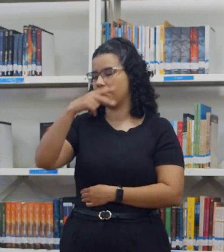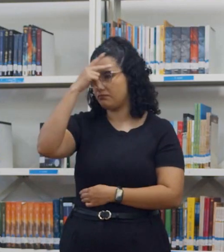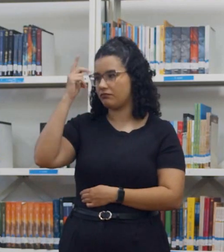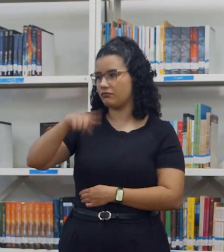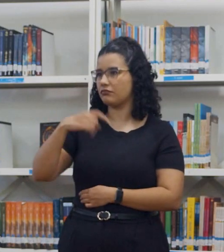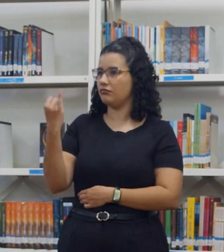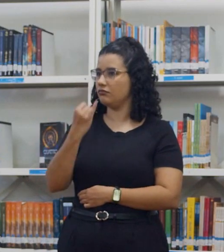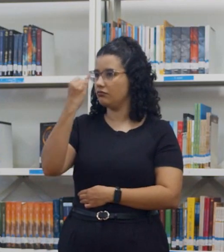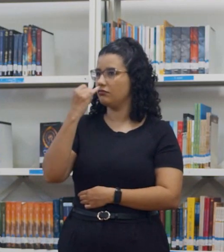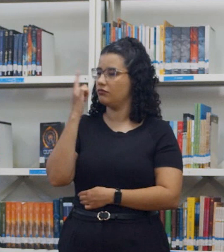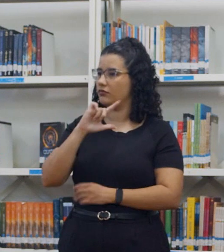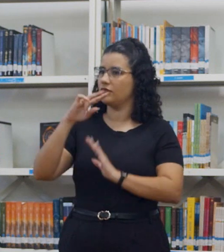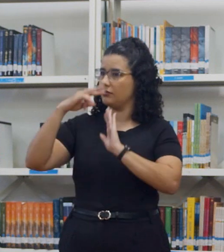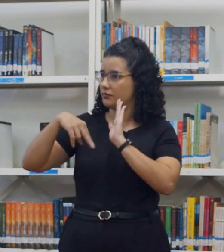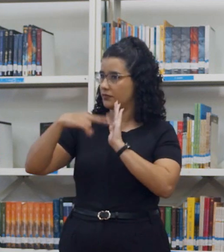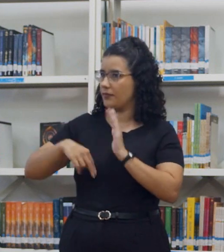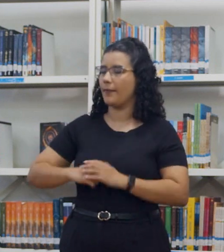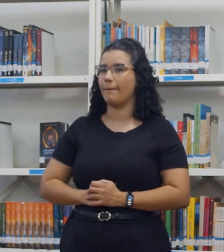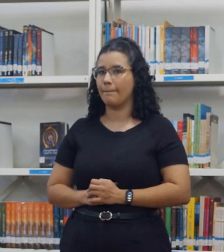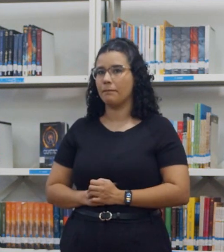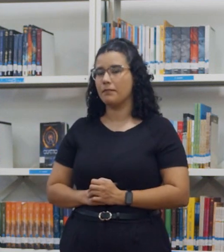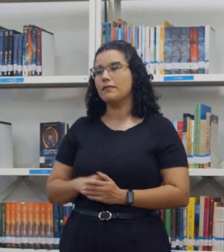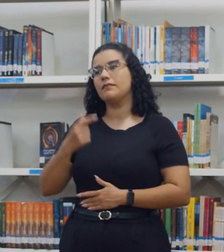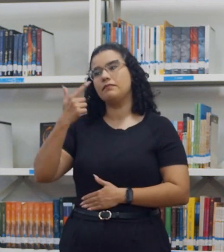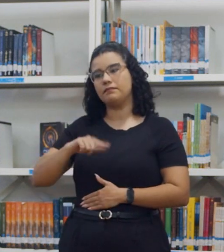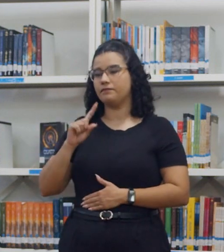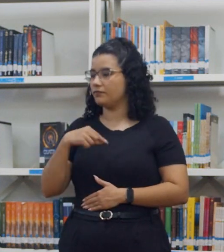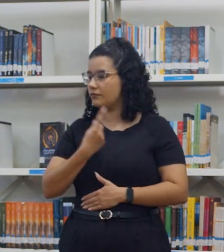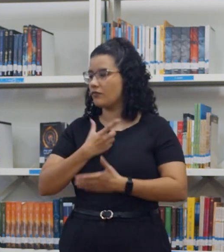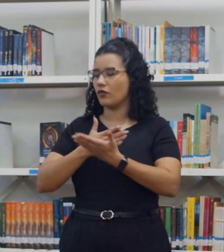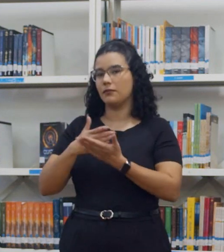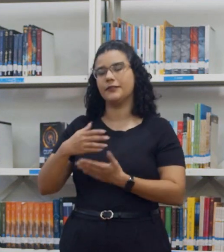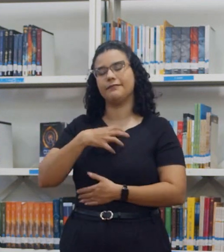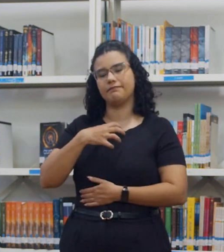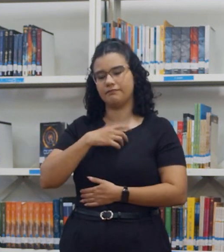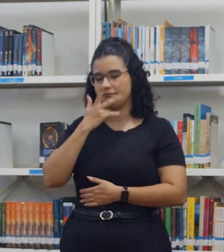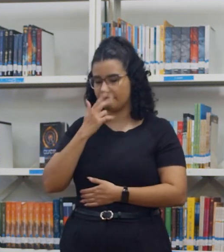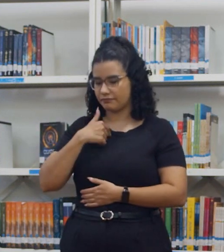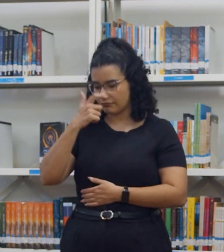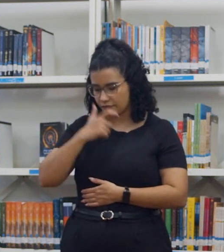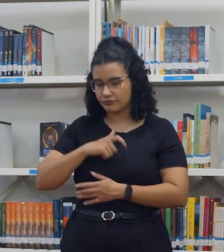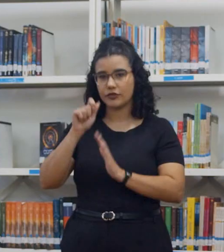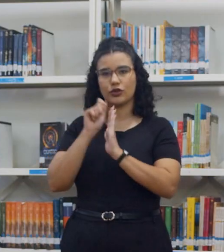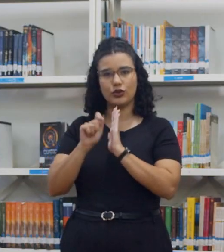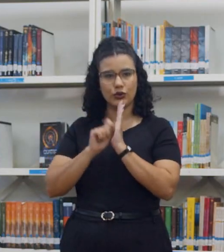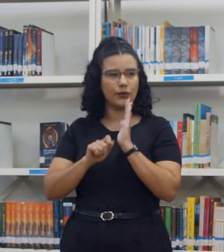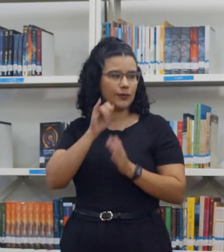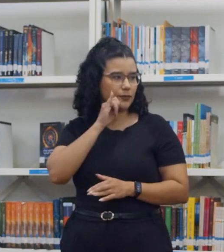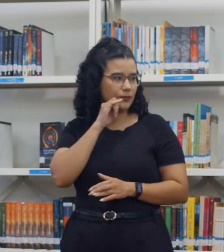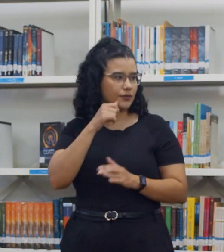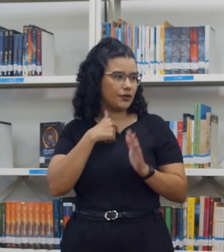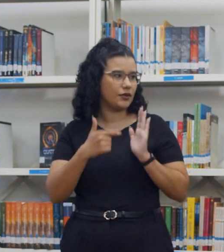pessoa que está nos lendo. E aí a gente começa a se sentir escritor, porque o escritor, eu estou aqui